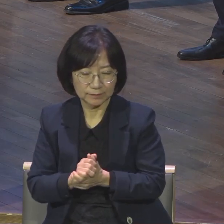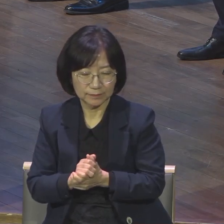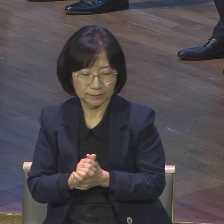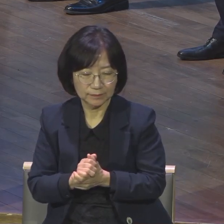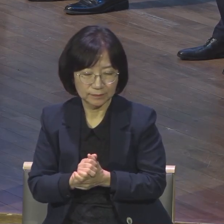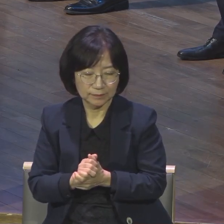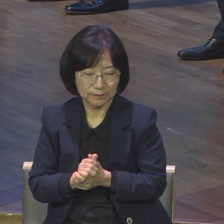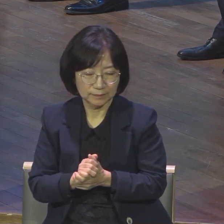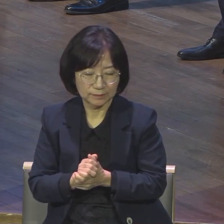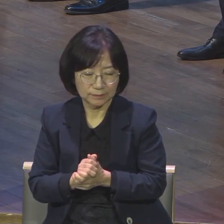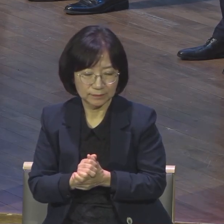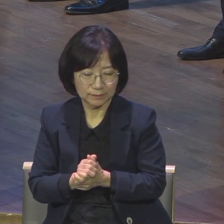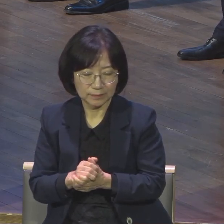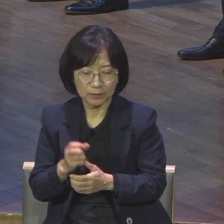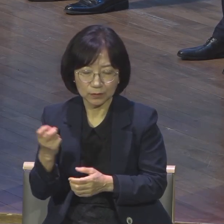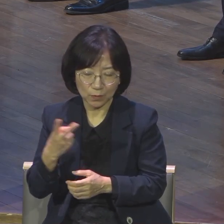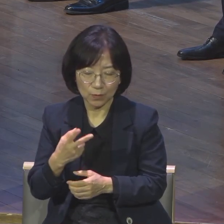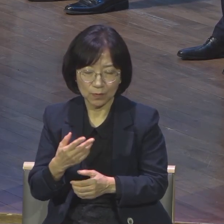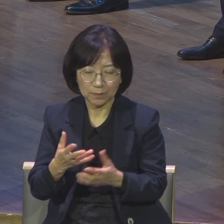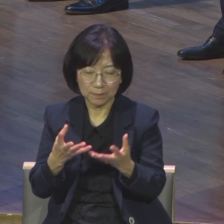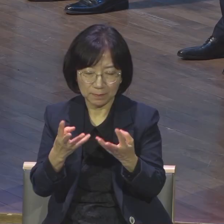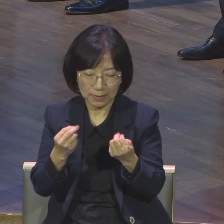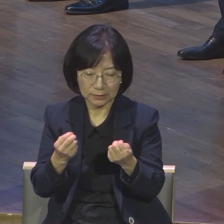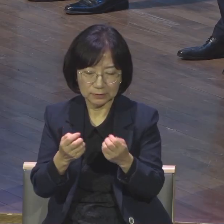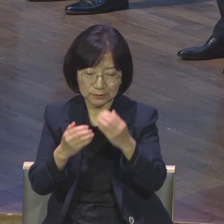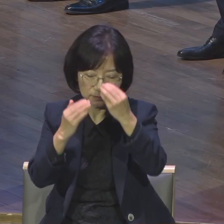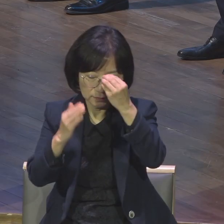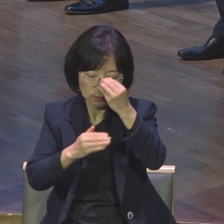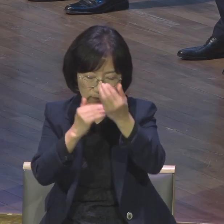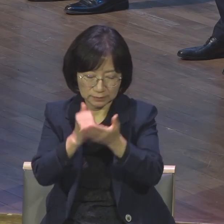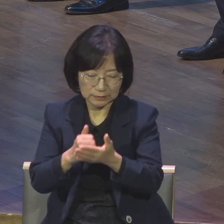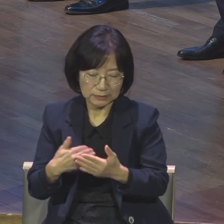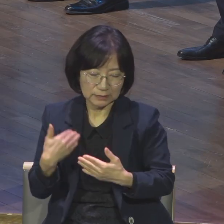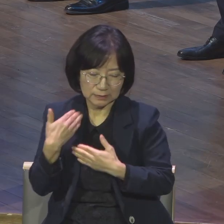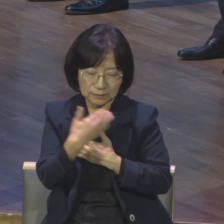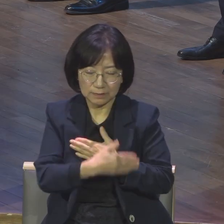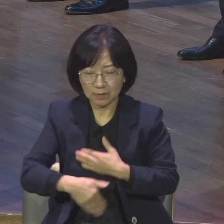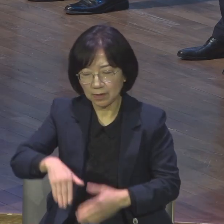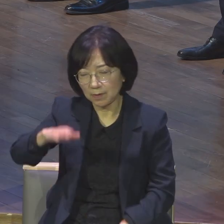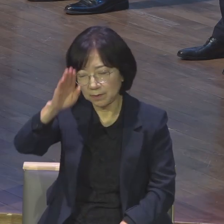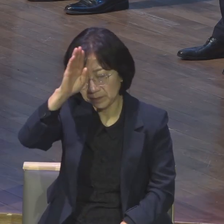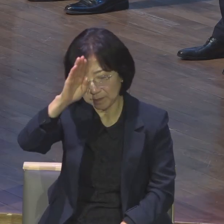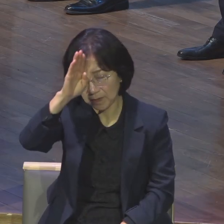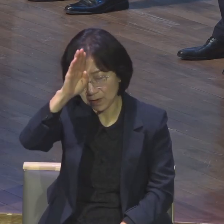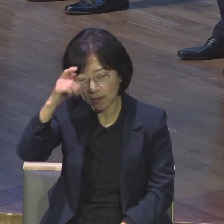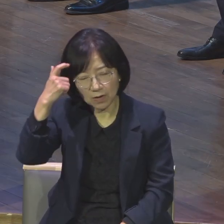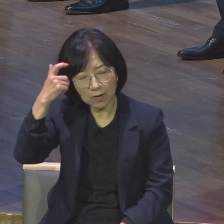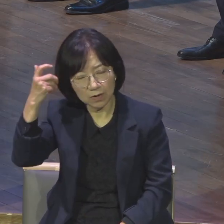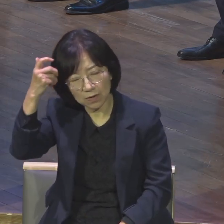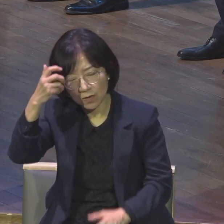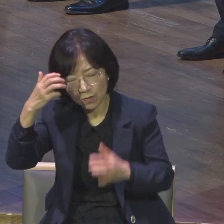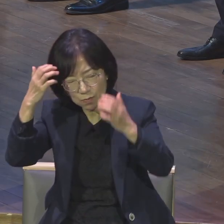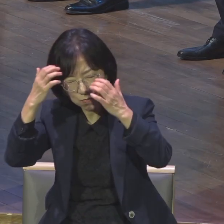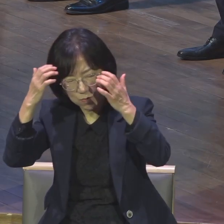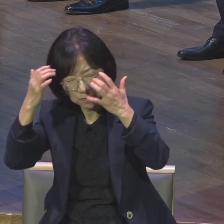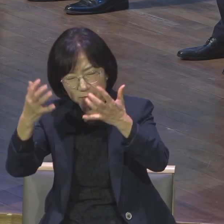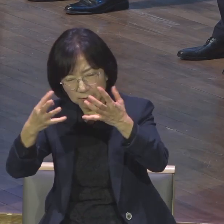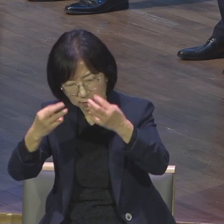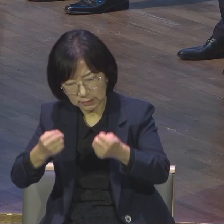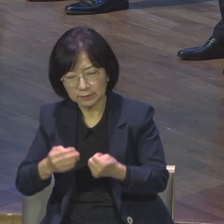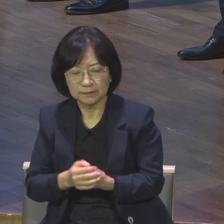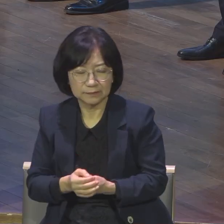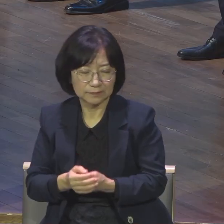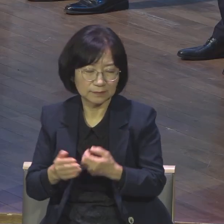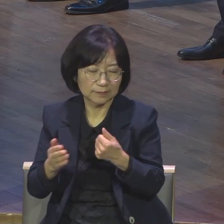가족들이 너무나 어린 육신의 질병과 정신적인 어려움과 영적인 문제로 고통받는 성도가 많이 있습니다. 하나님 지금 이 시간 우리 예원 가족들의